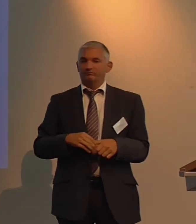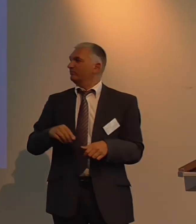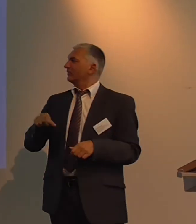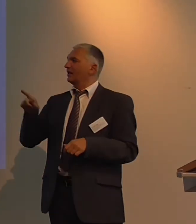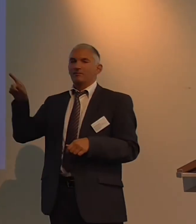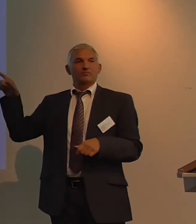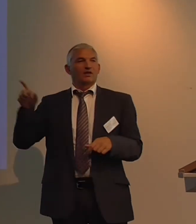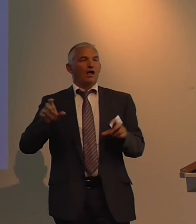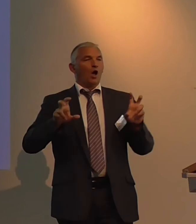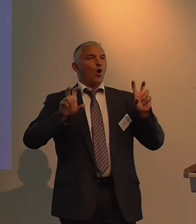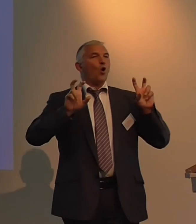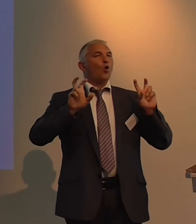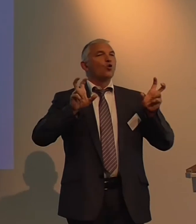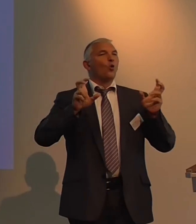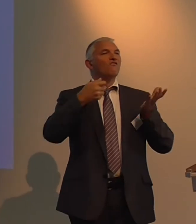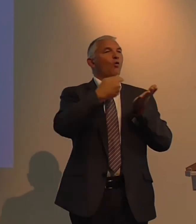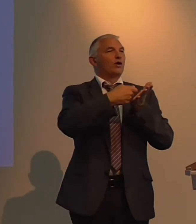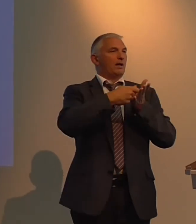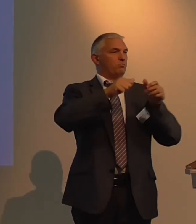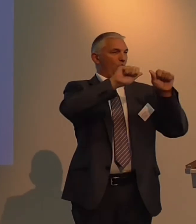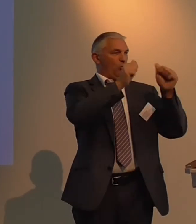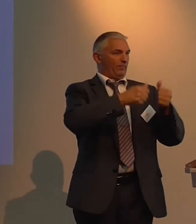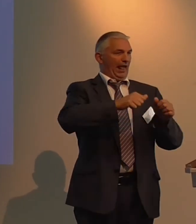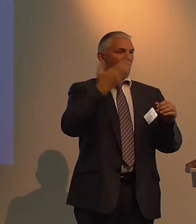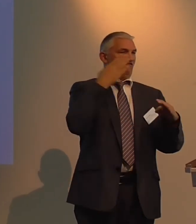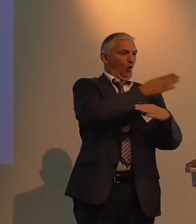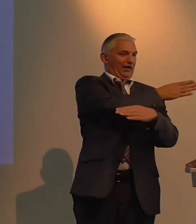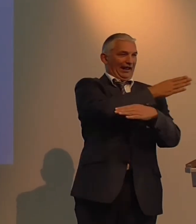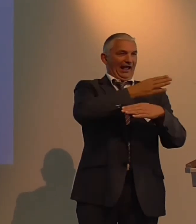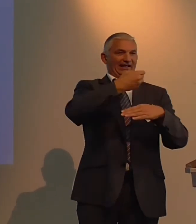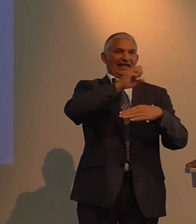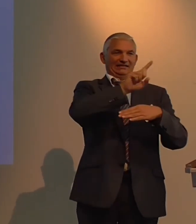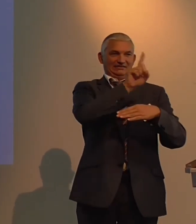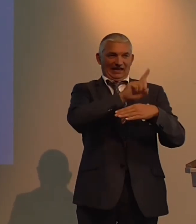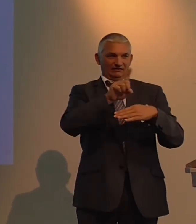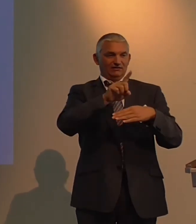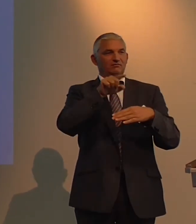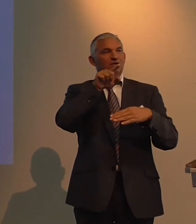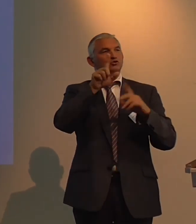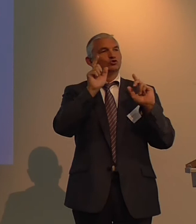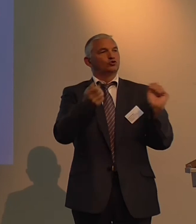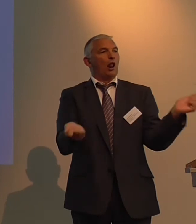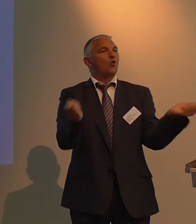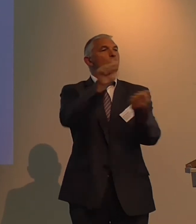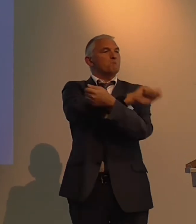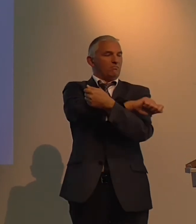Und Gebärdensprachdolmetscher eben auch. Es ist schon angesprochen worden, das Gebührenmodell hat sich